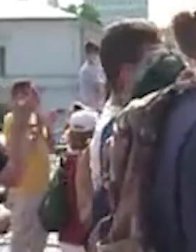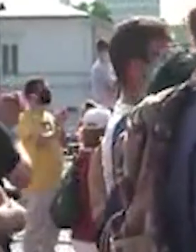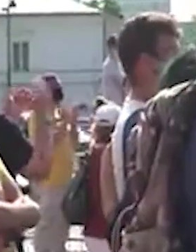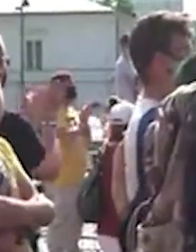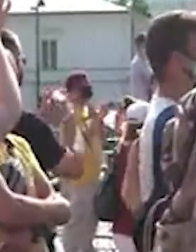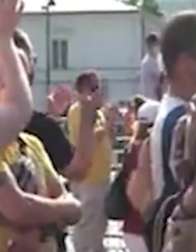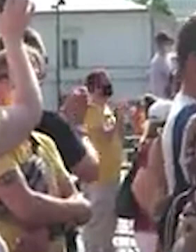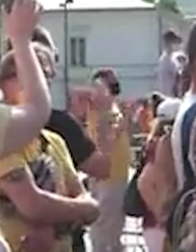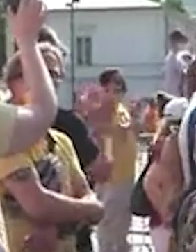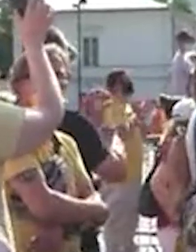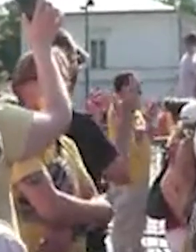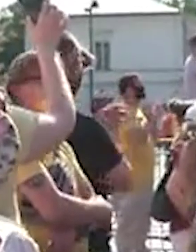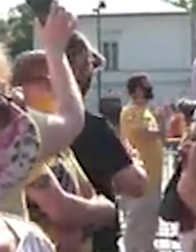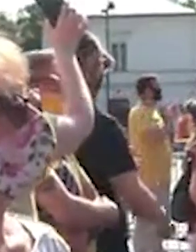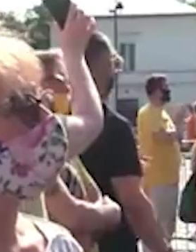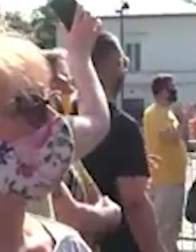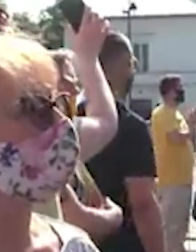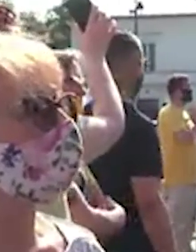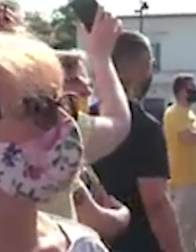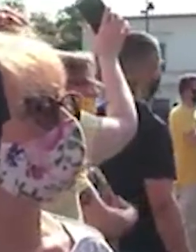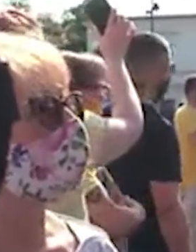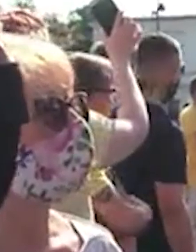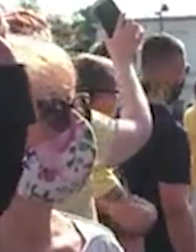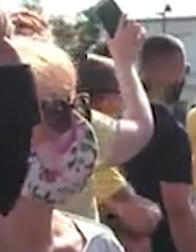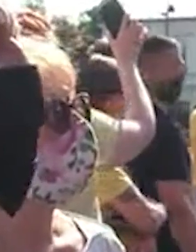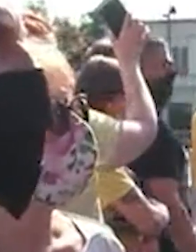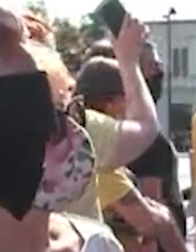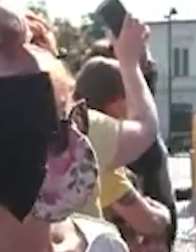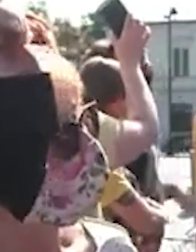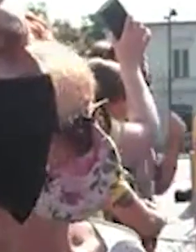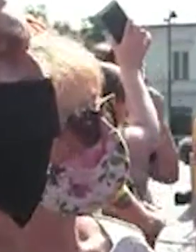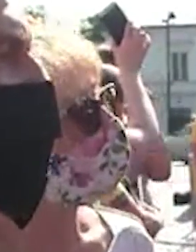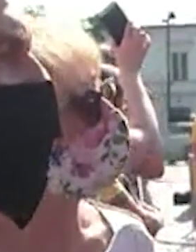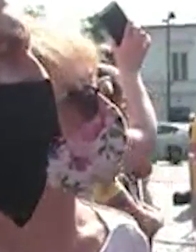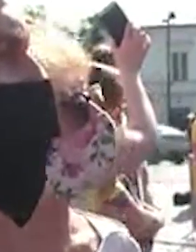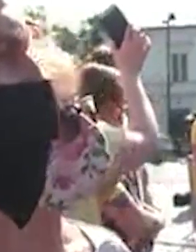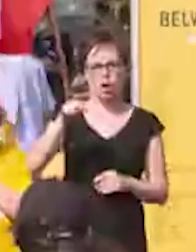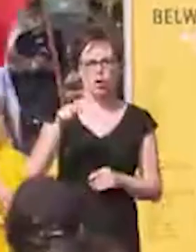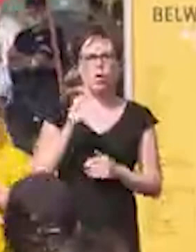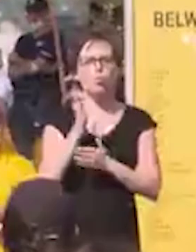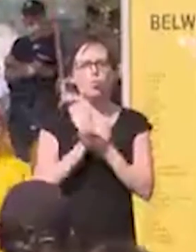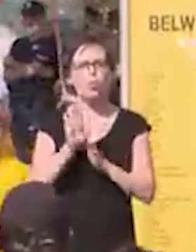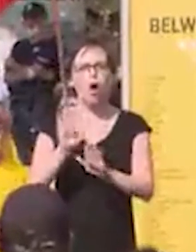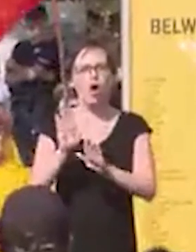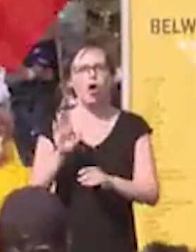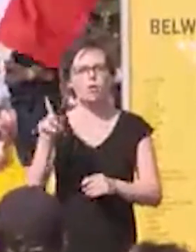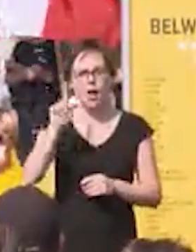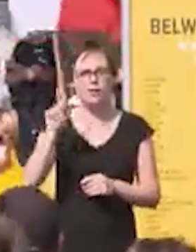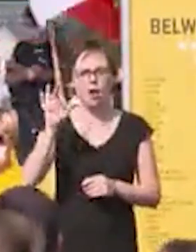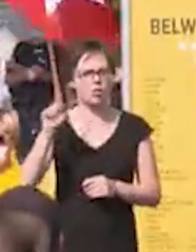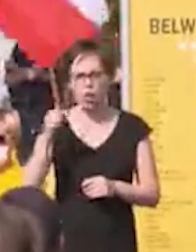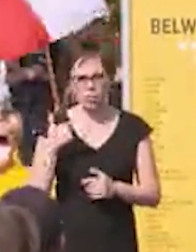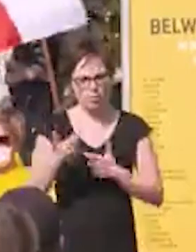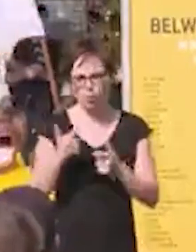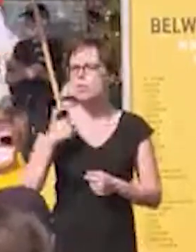Ponieważ my robimy wszystko zgodnie z przepisami, nie otaczamy się ochroniarzami, służbą ochrony państwa i tak dalej, więc my